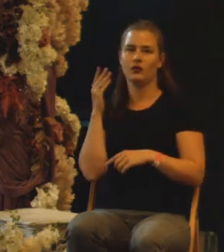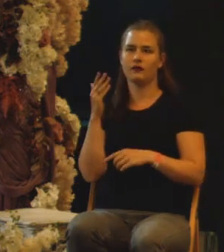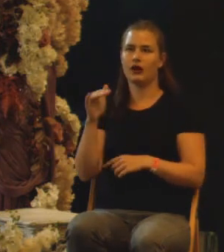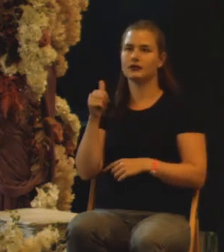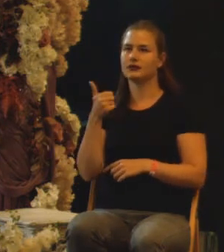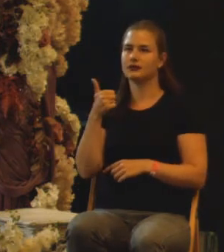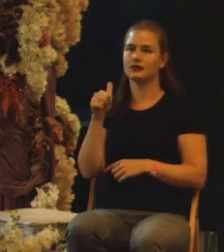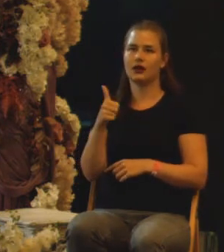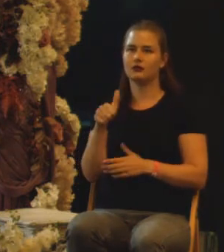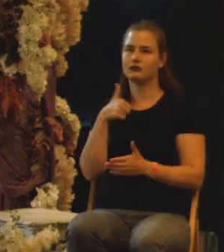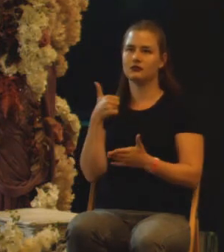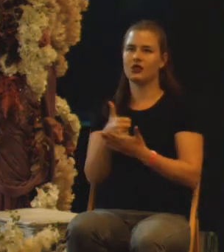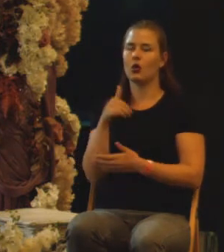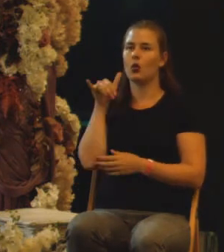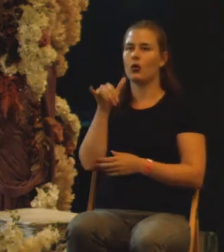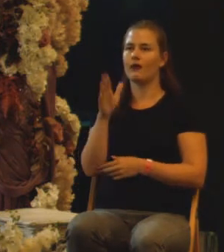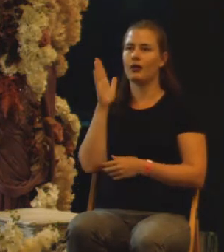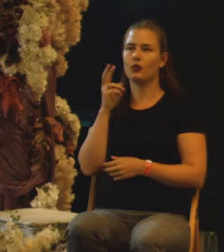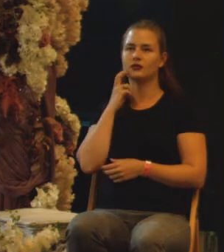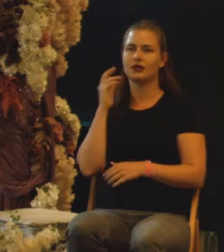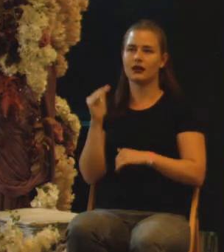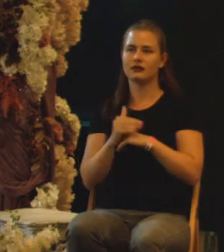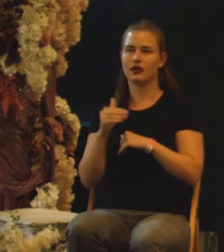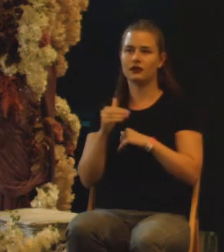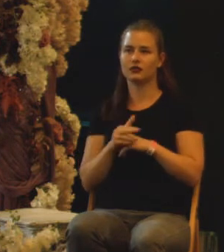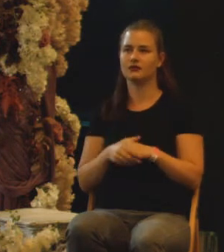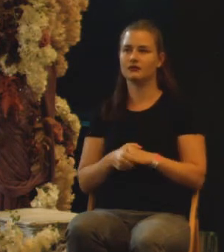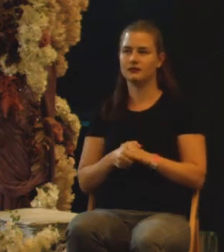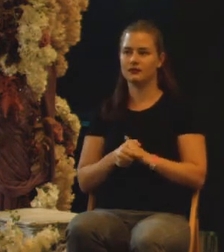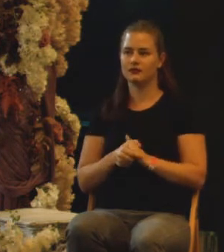И самое крутое, у вас будет секс вечером.